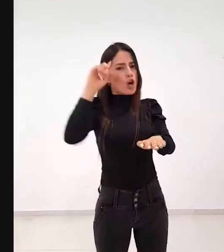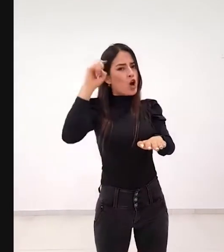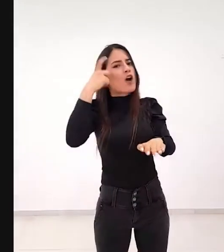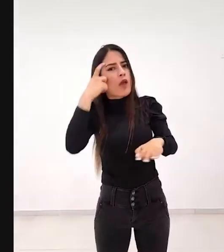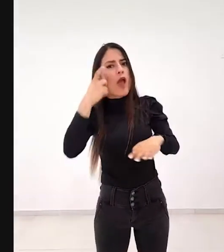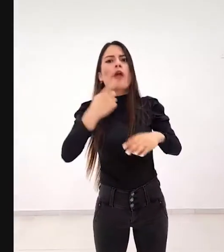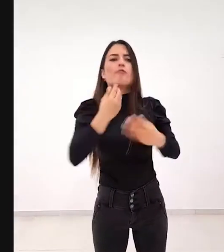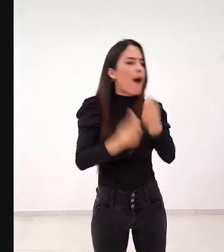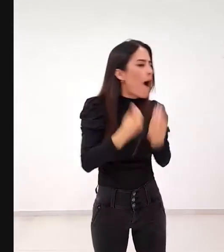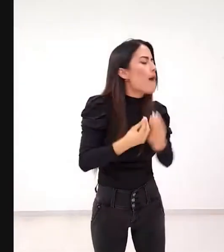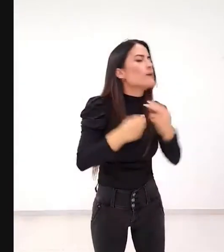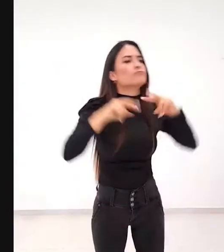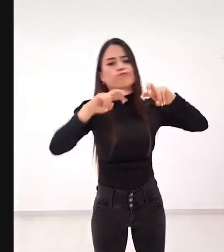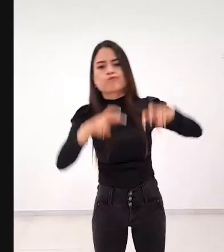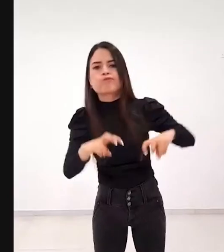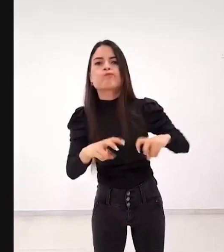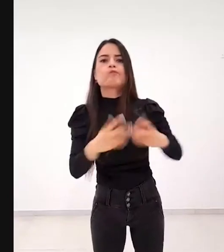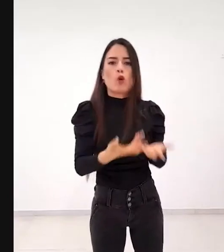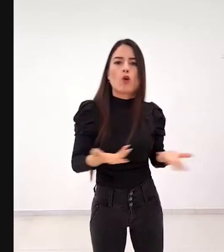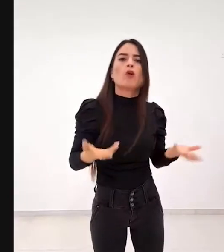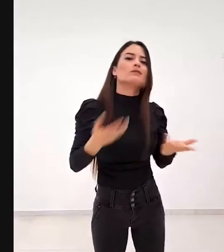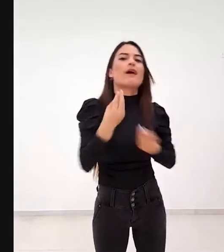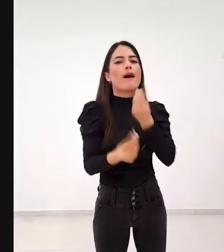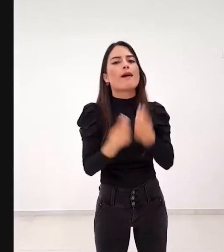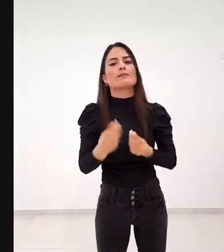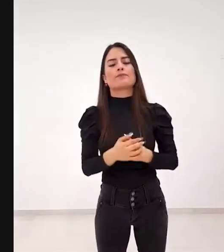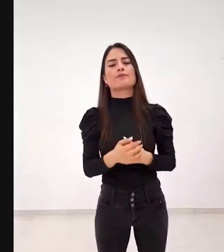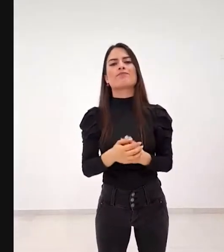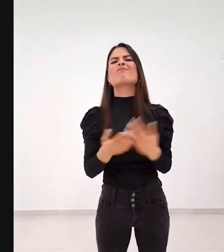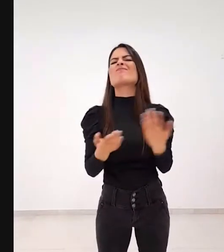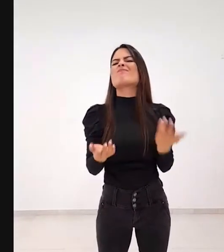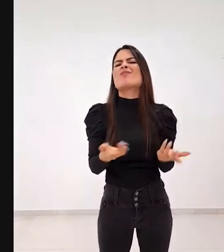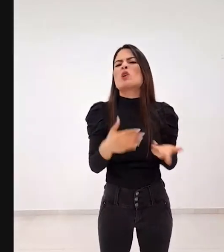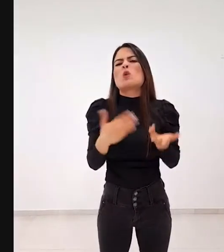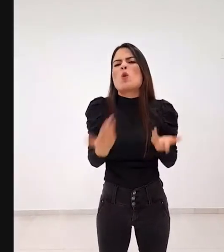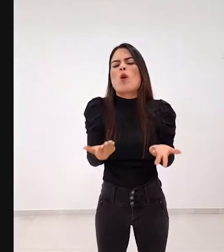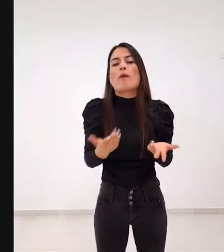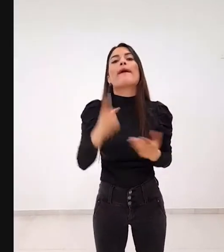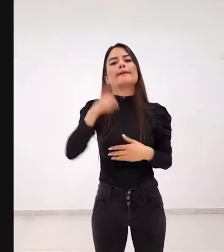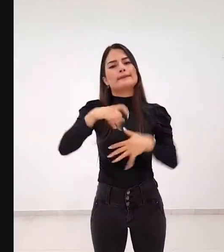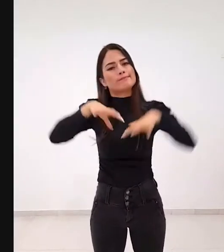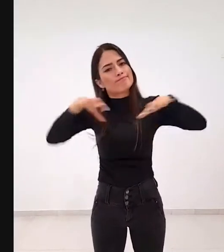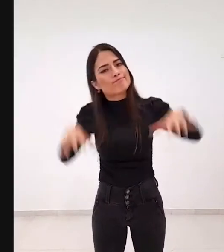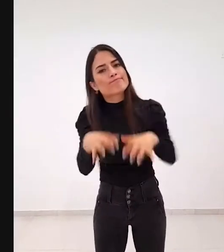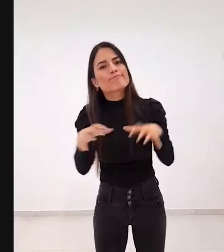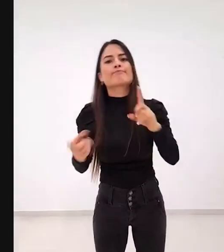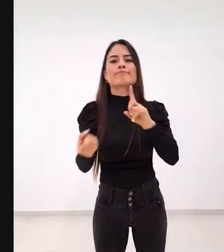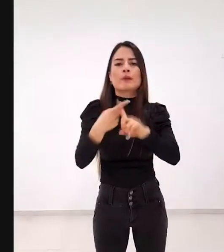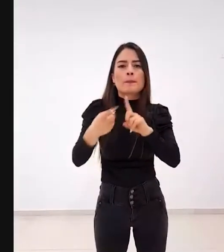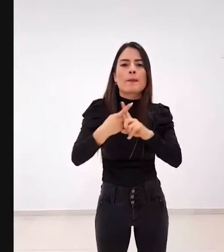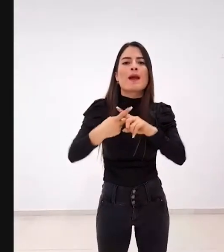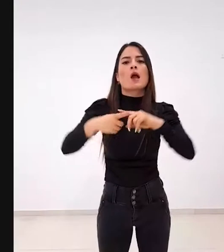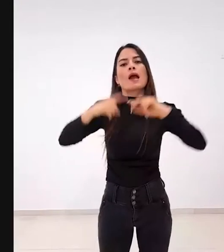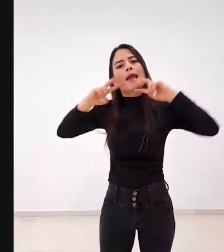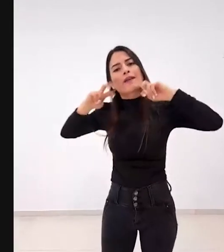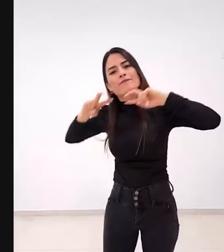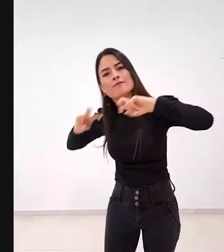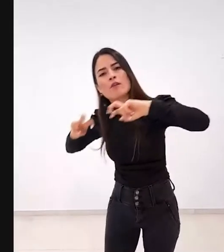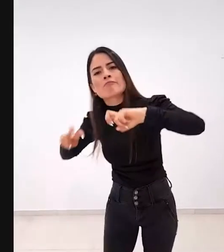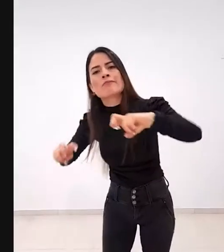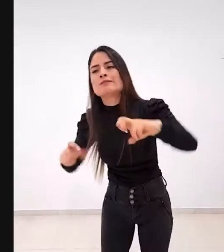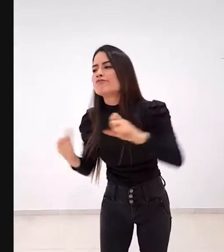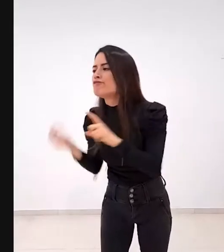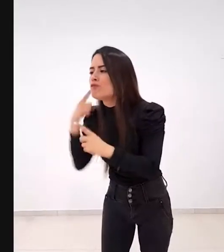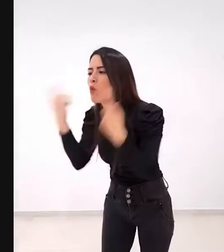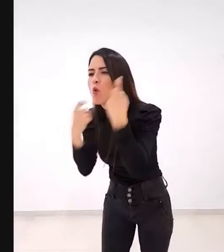eso incluye el levantamiento de información el análisis de información disponible